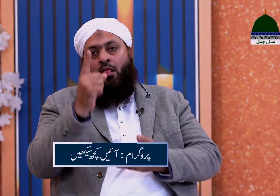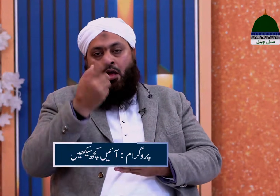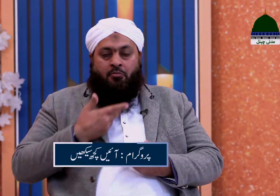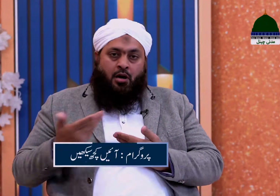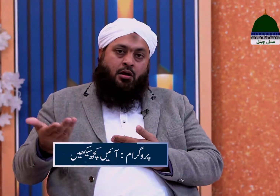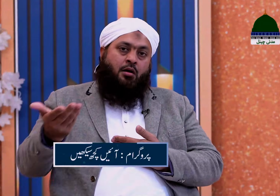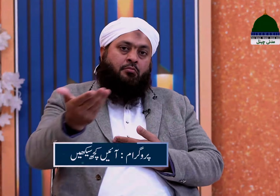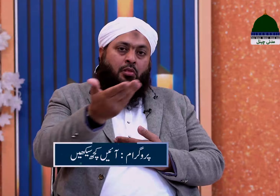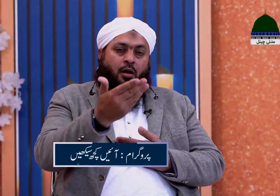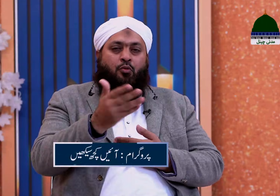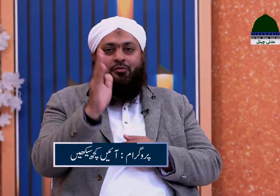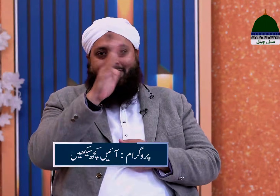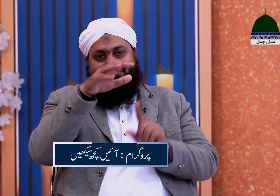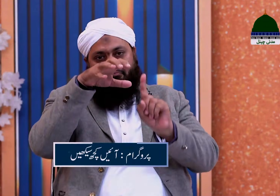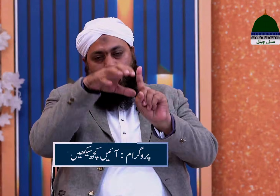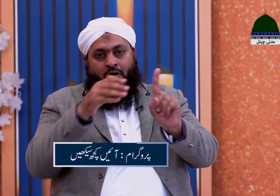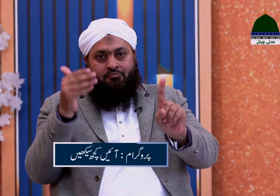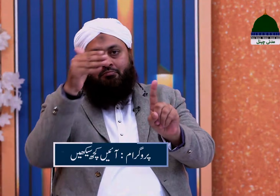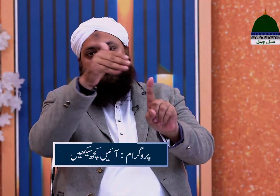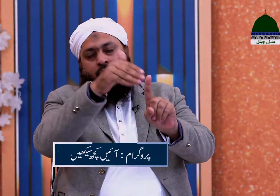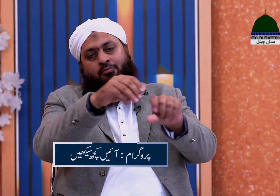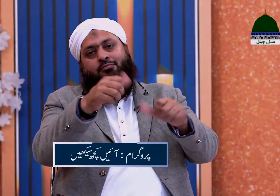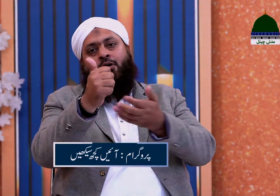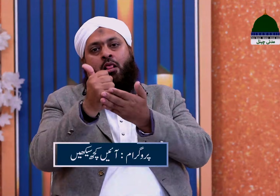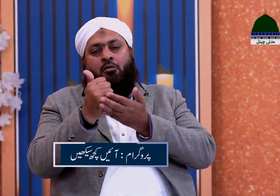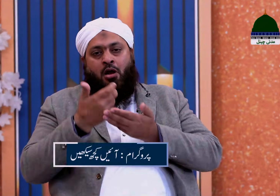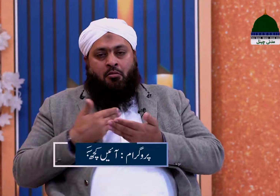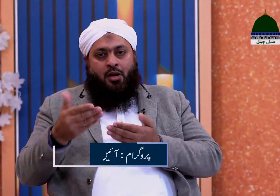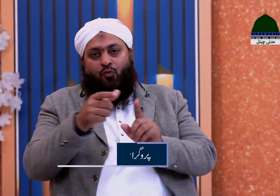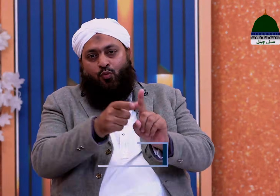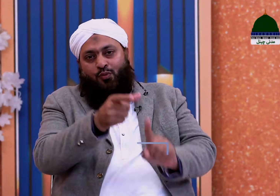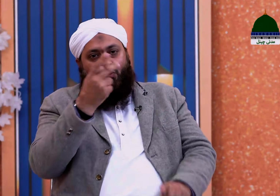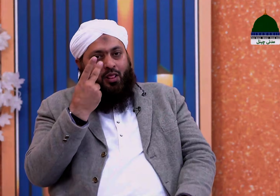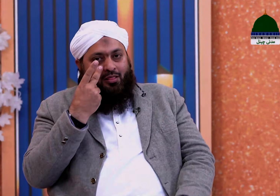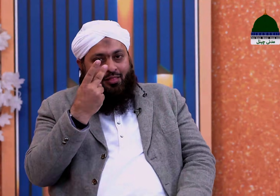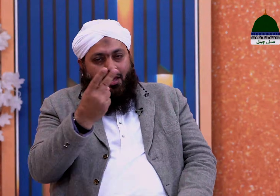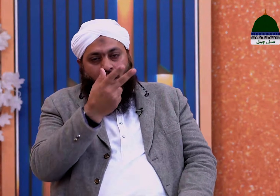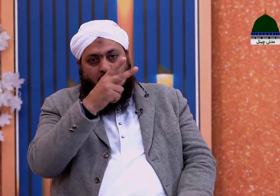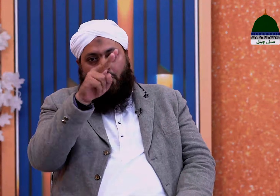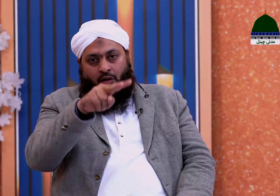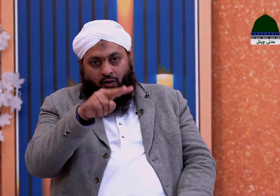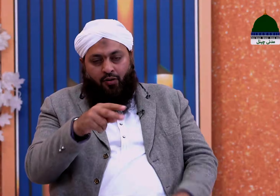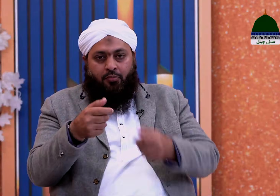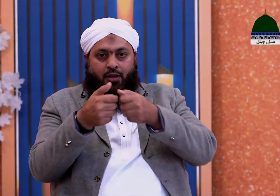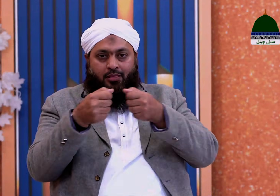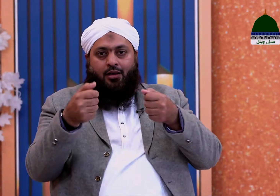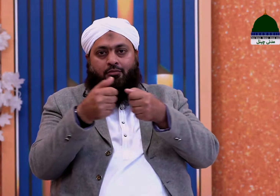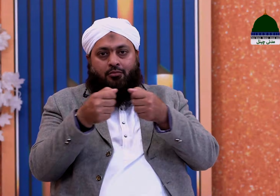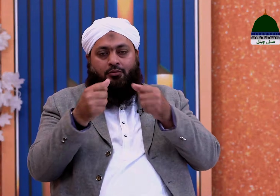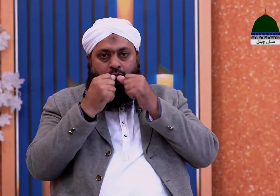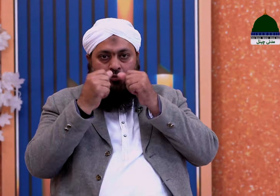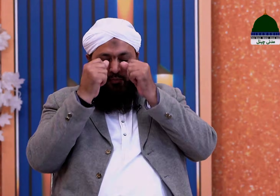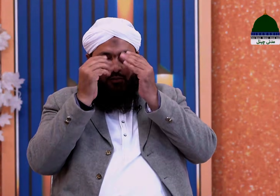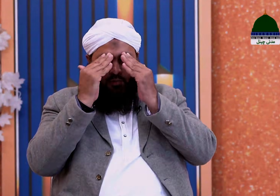ہیں۔ اللہ پاک ہمیں بھی یہ سعادتیں عطا فرمائے، ہم بھی یہ مبارک ستون دیکھیں، وہاں پر عبادت کریں، نوافل پڑھیں